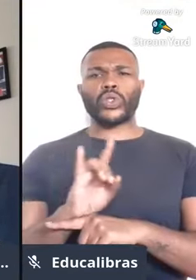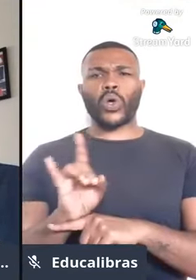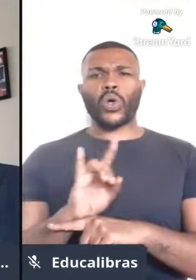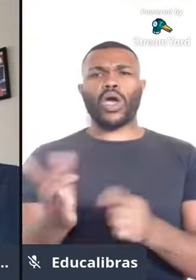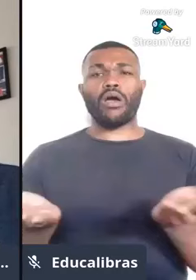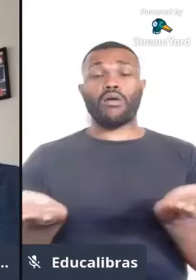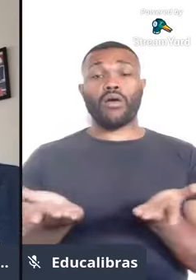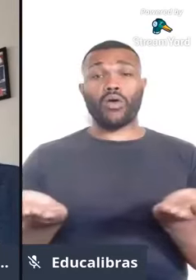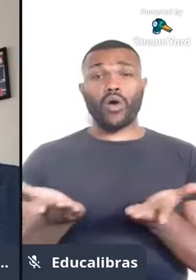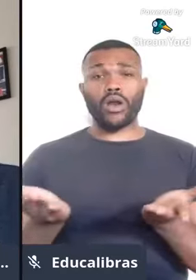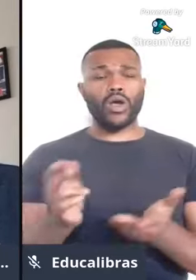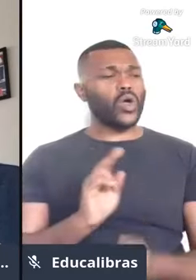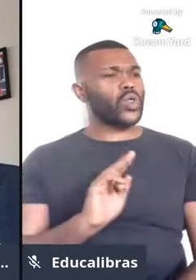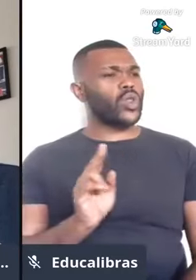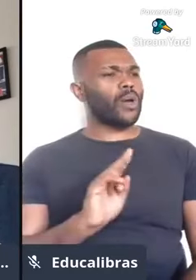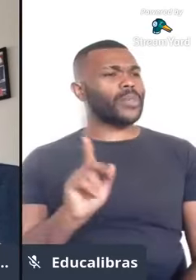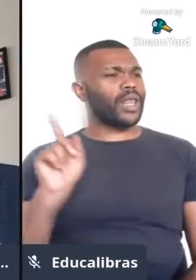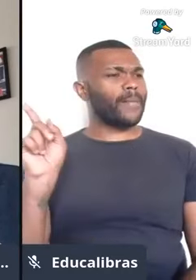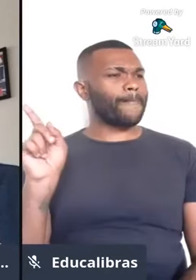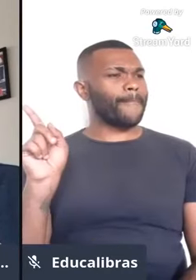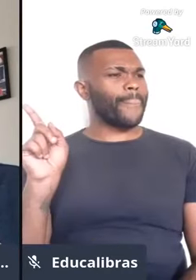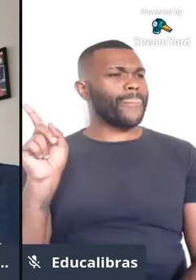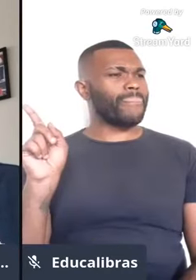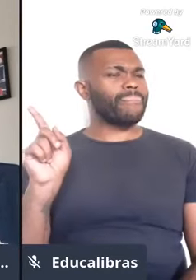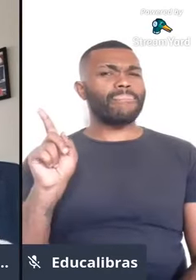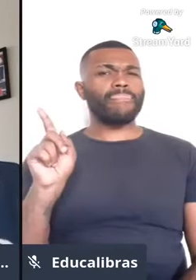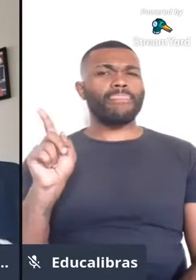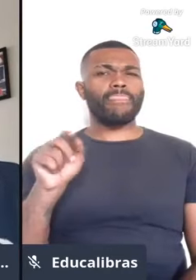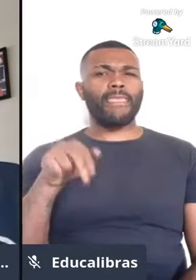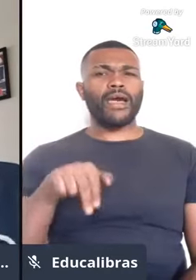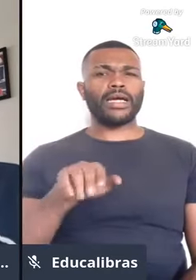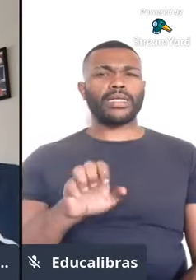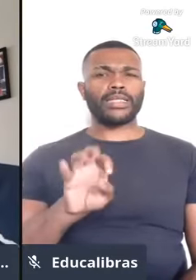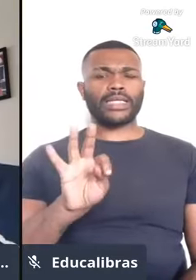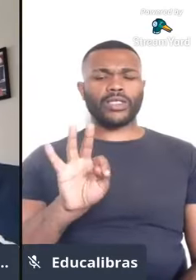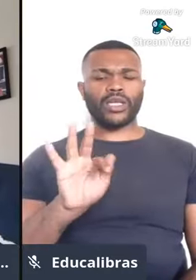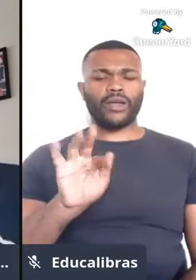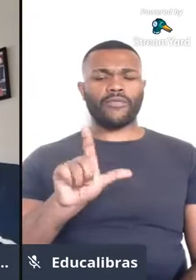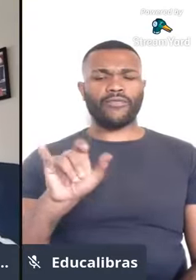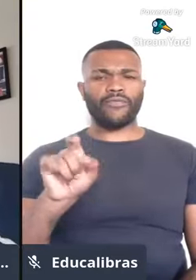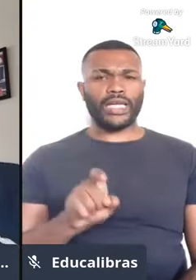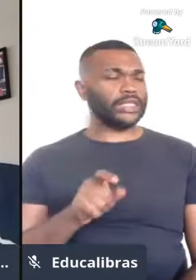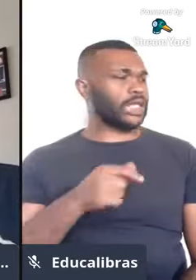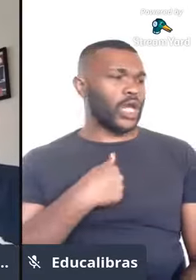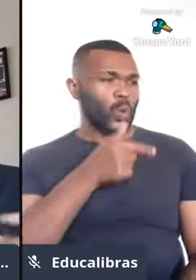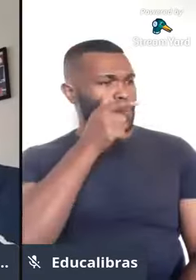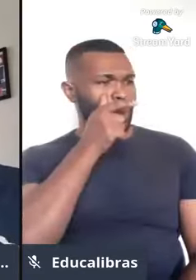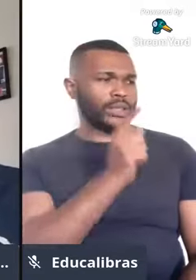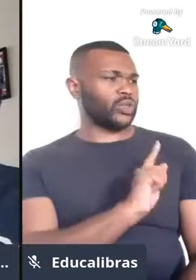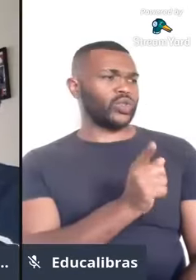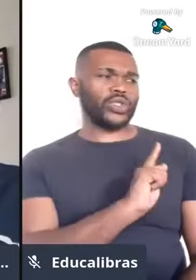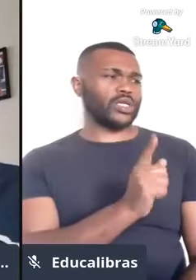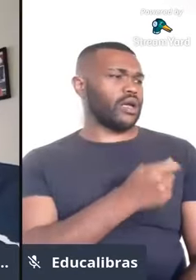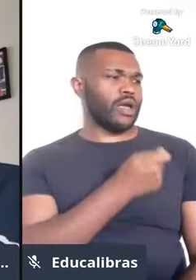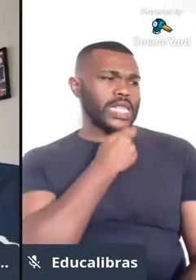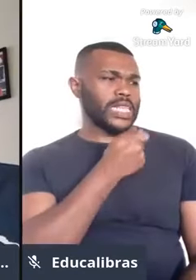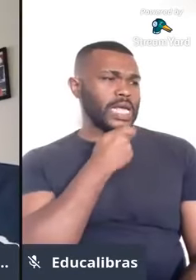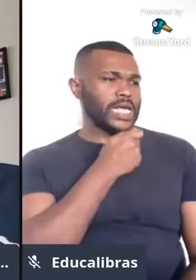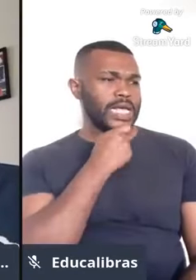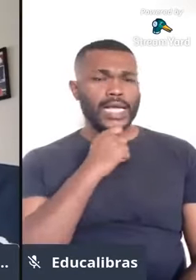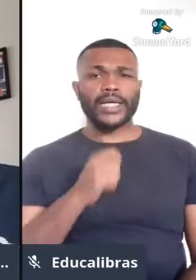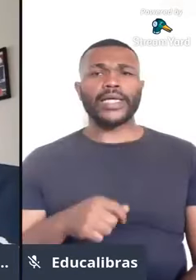que chama? Na Netflix. Sim, não assisti ainda. Assista, não